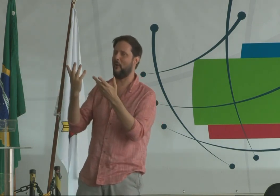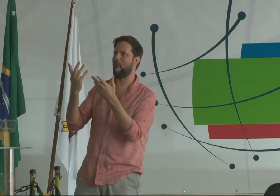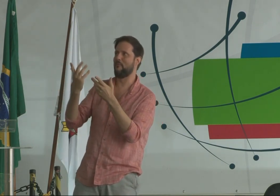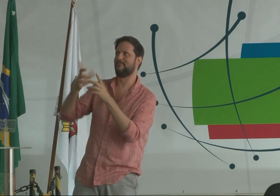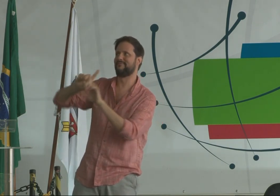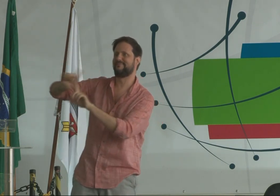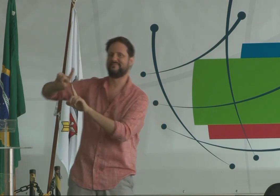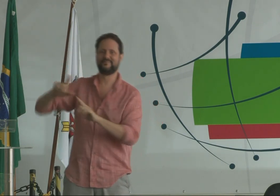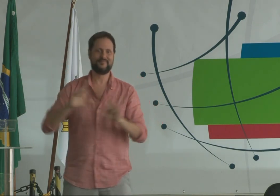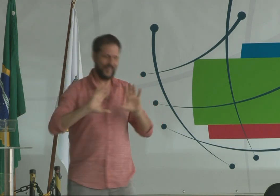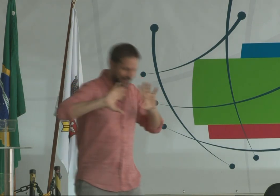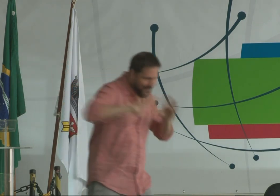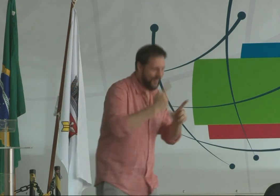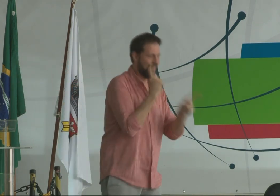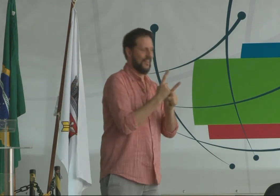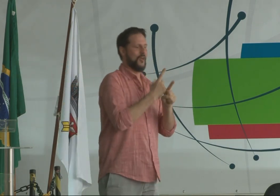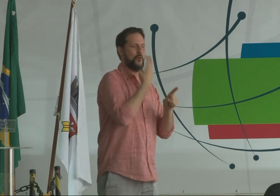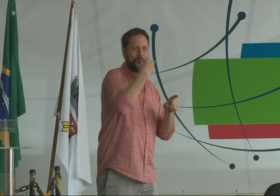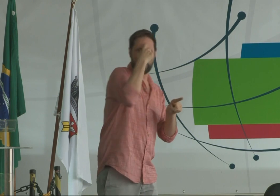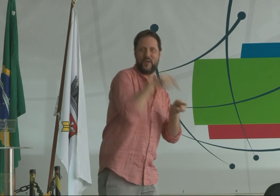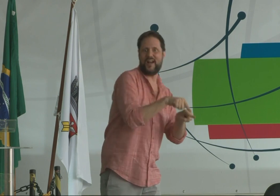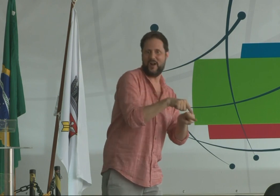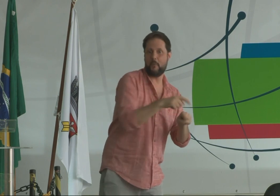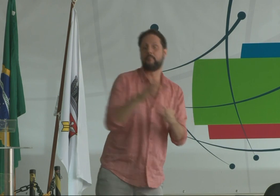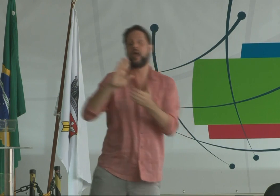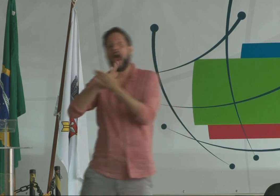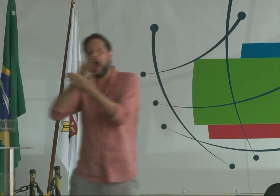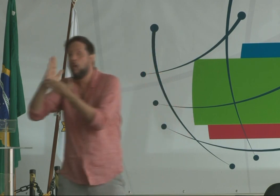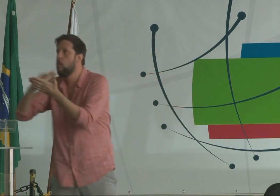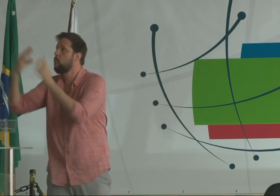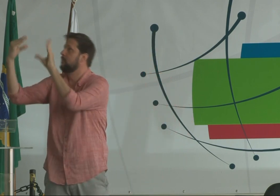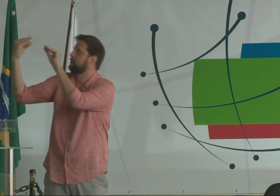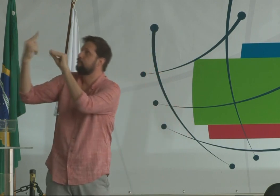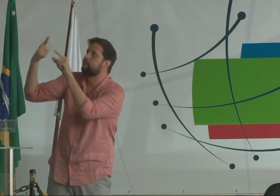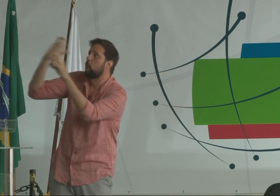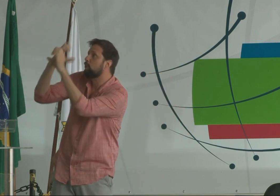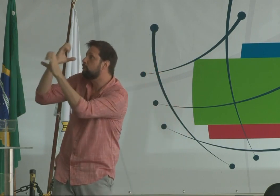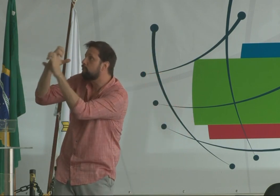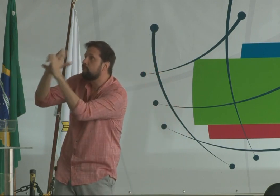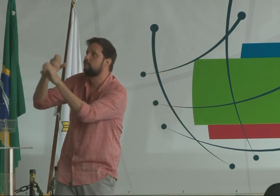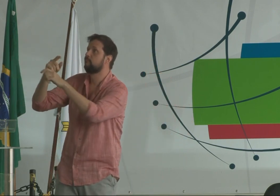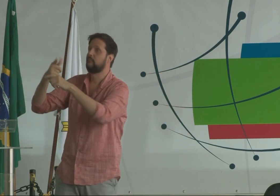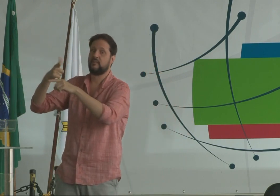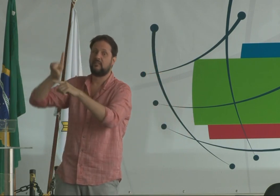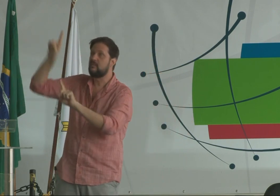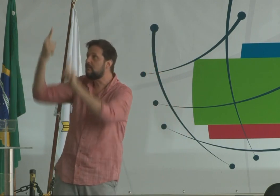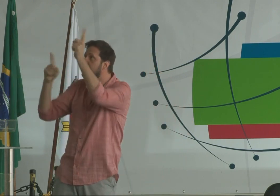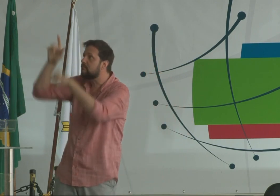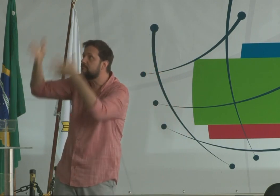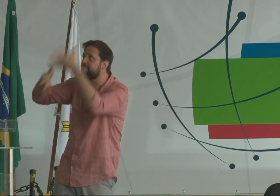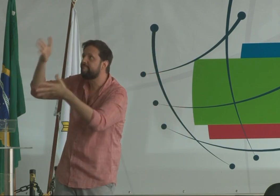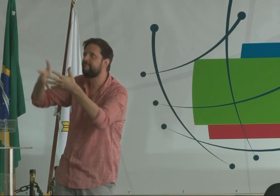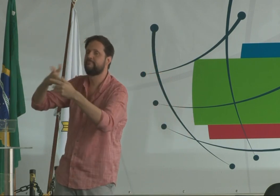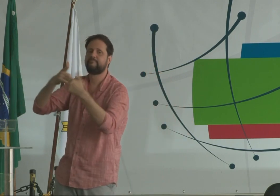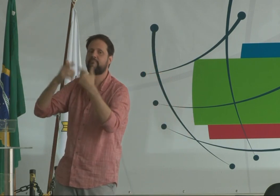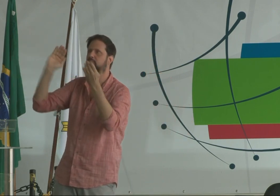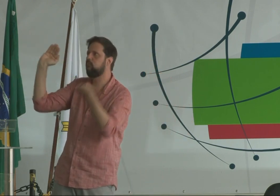mas não tem aquela relação cultural entre nada, dentro da família. Porque tem essa barriga comunicativa, a gente tem que se